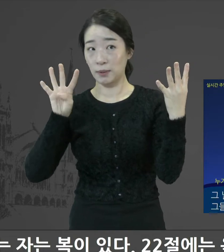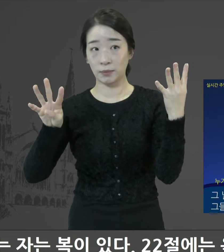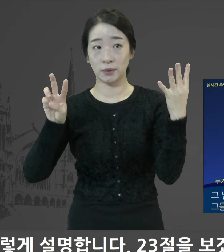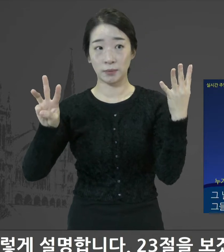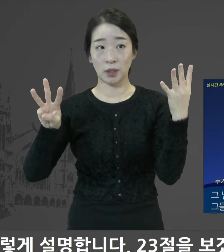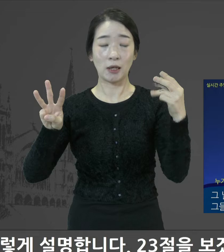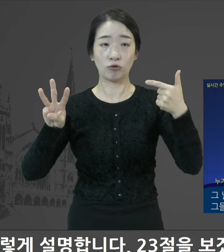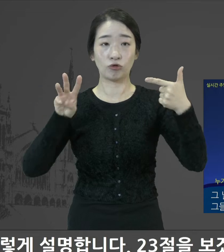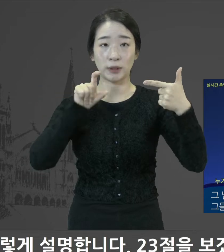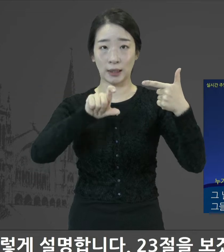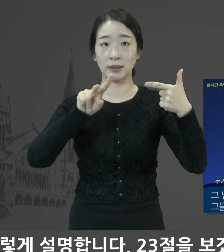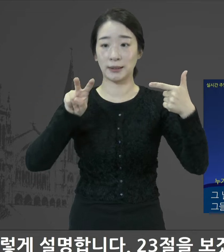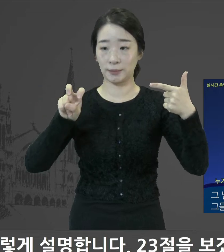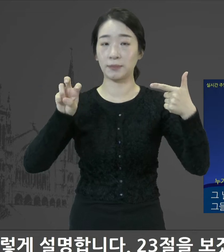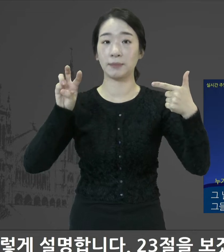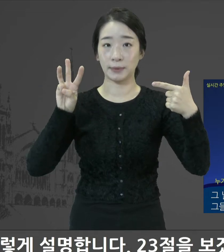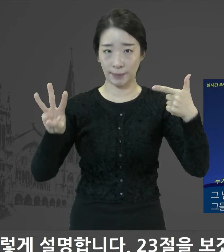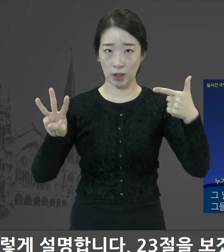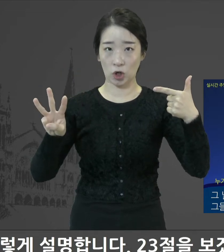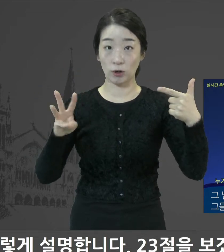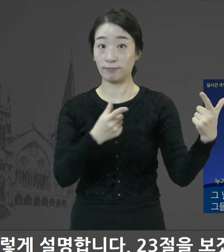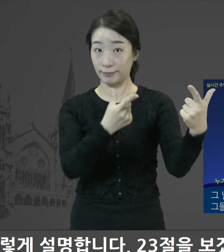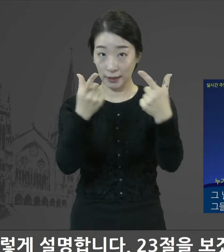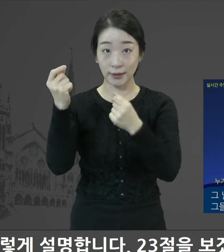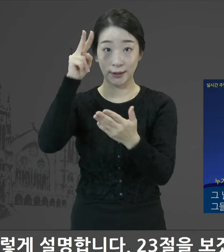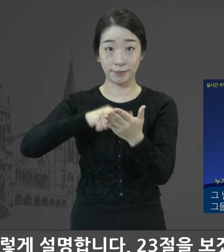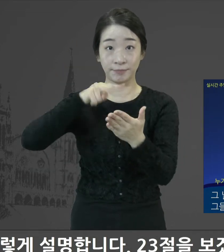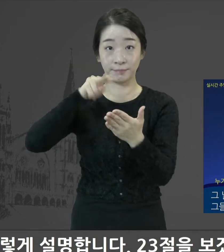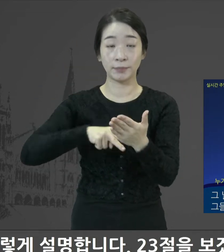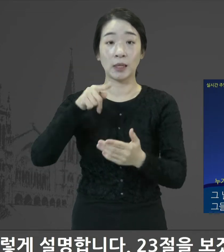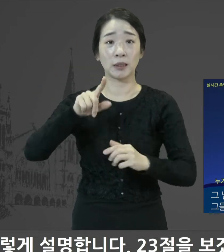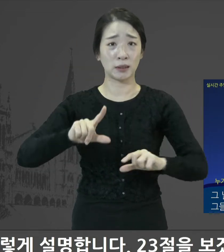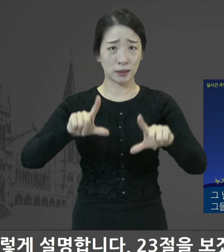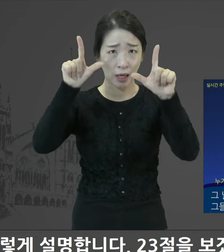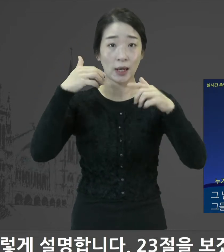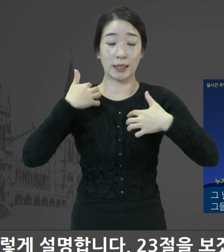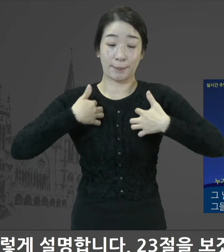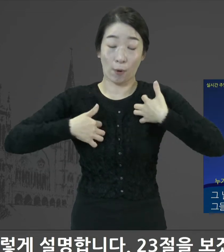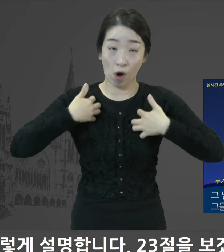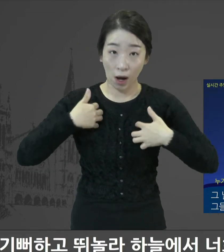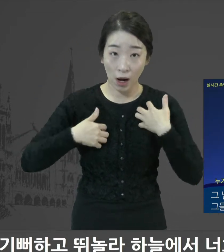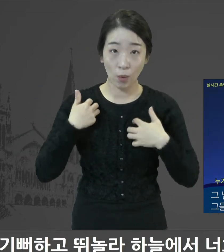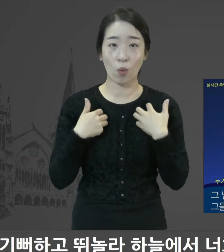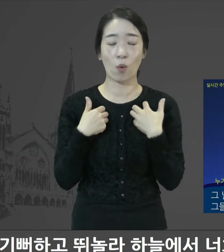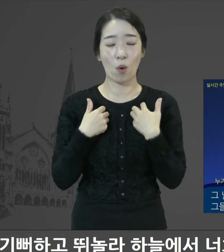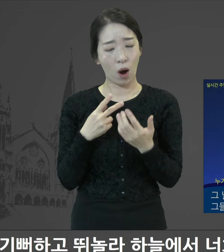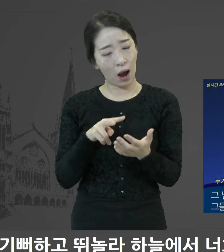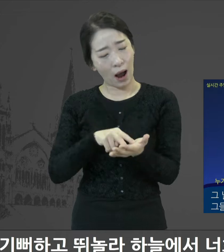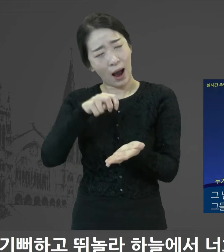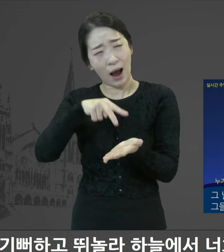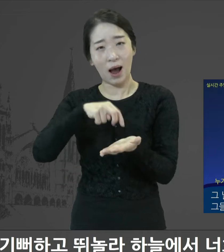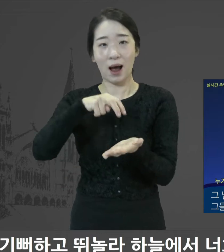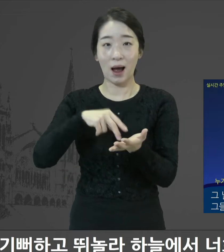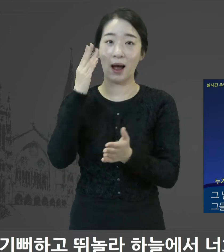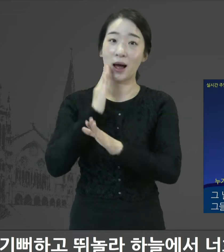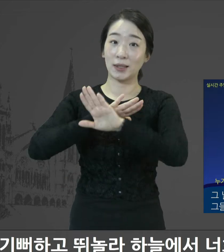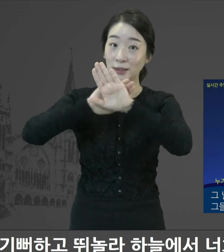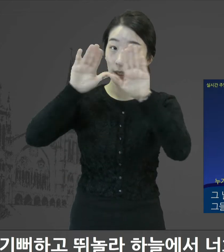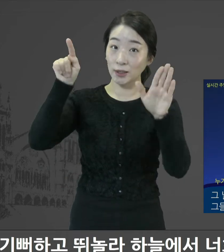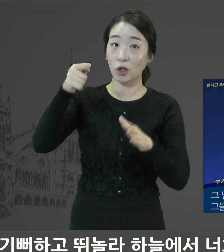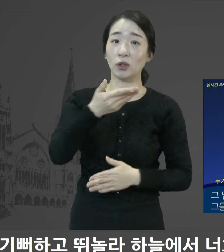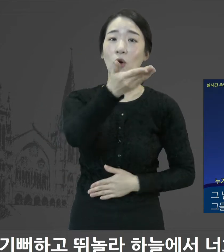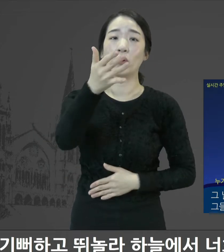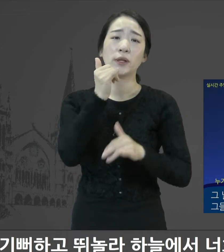안 찾으신 분들은 자막 보시면 됩니다. 읽습니다. 그날에 기뻐하고 뛰놀라. 하늘에서 너희의